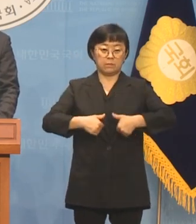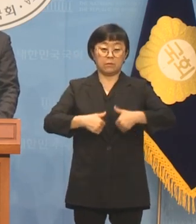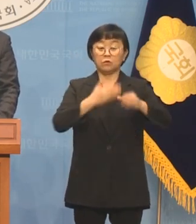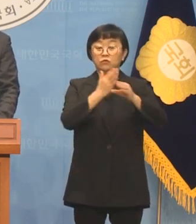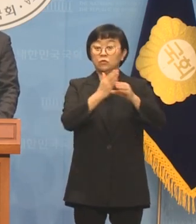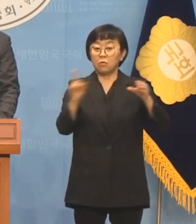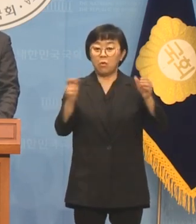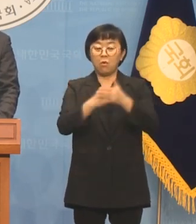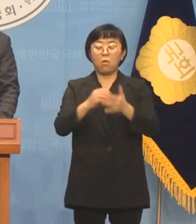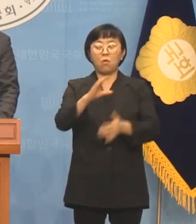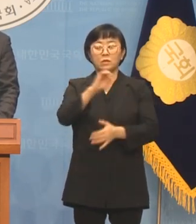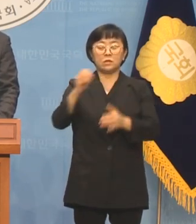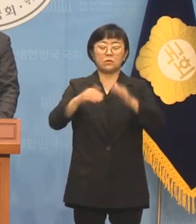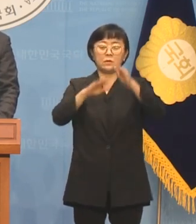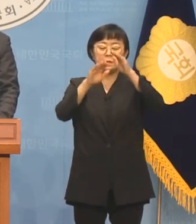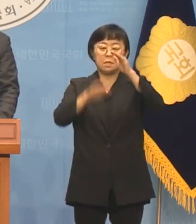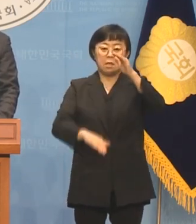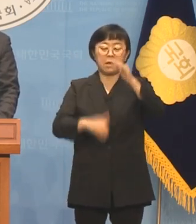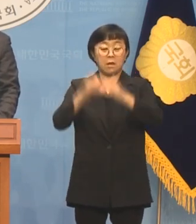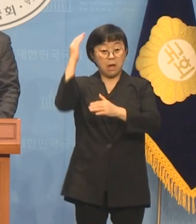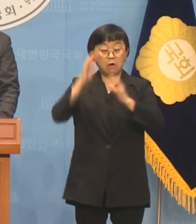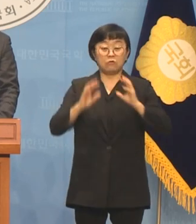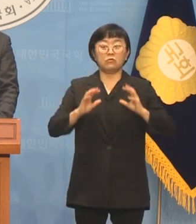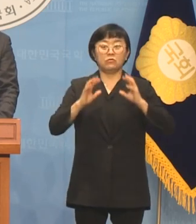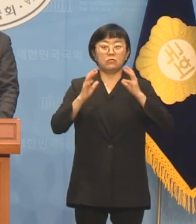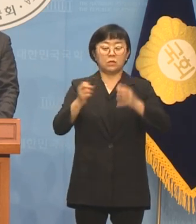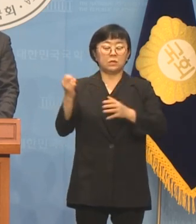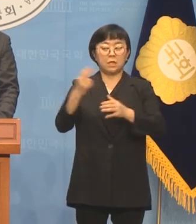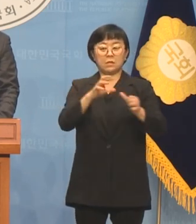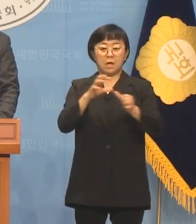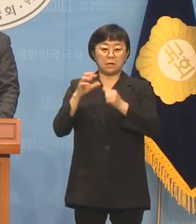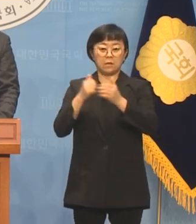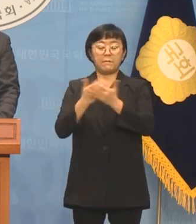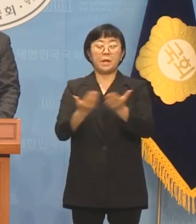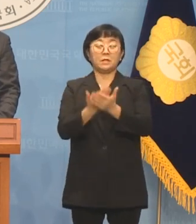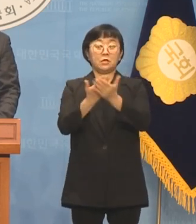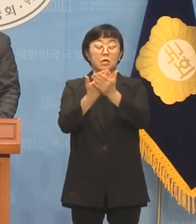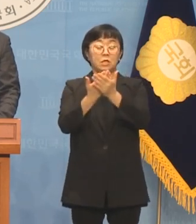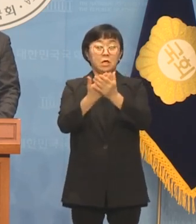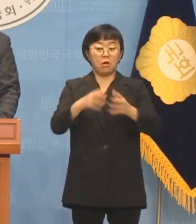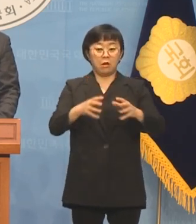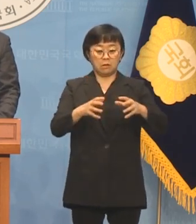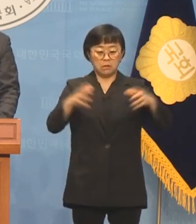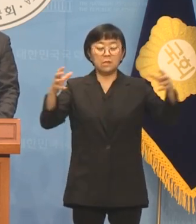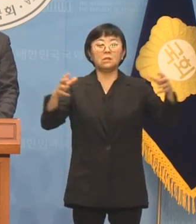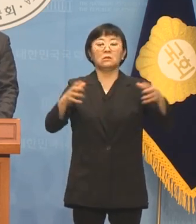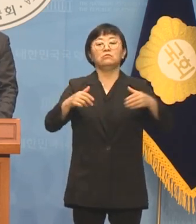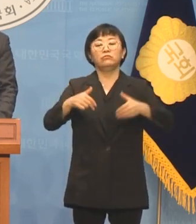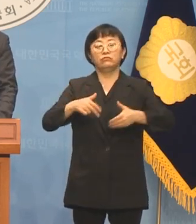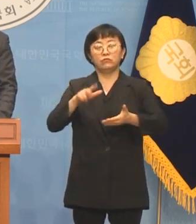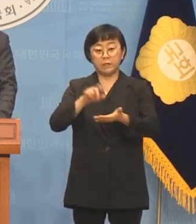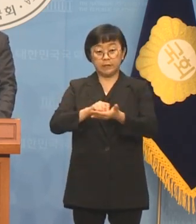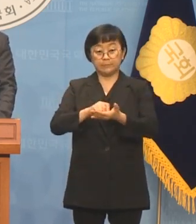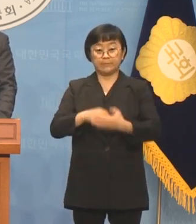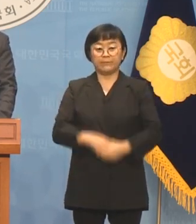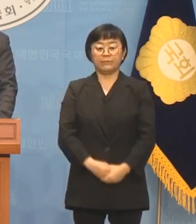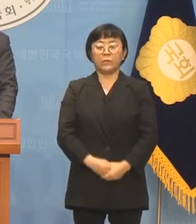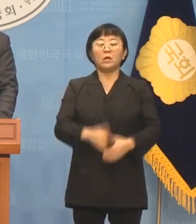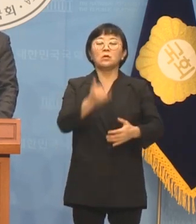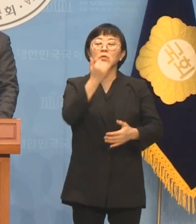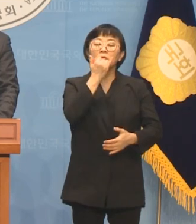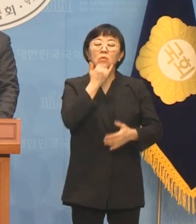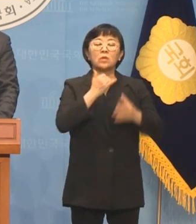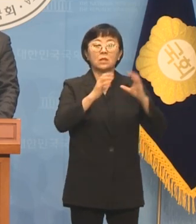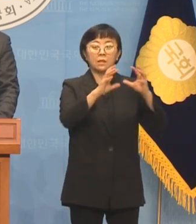핵심은 OECD 최하위권인 한국의 재생에너지 발전량을 서둘러 끌어올리는 것입니다. 독일 등